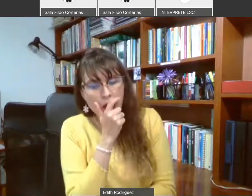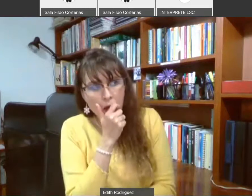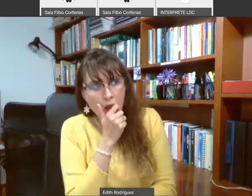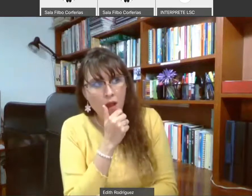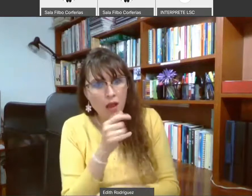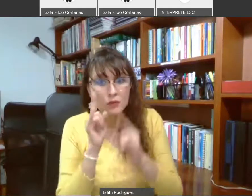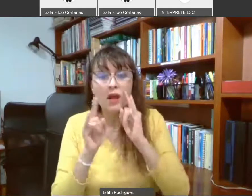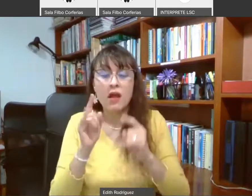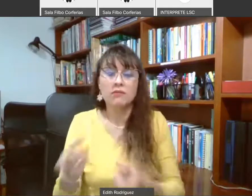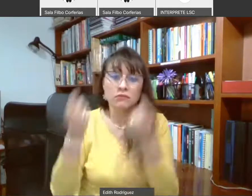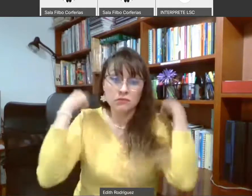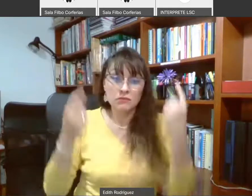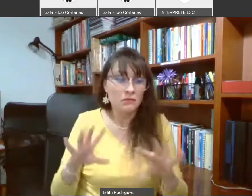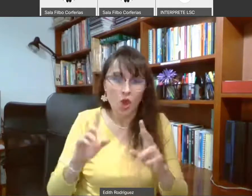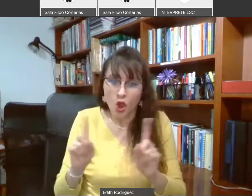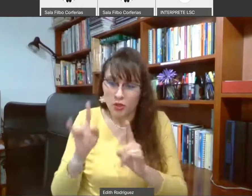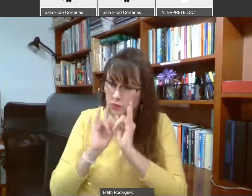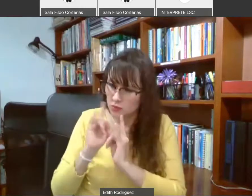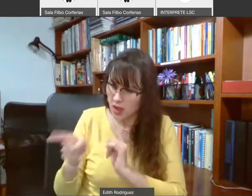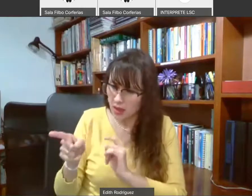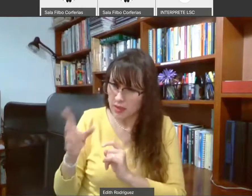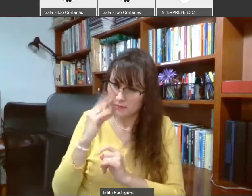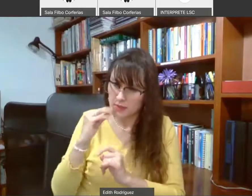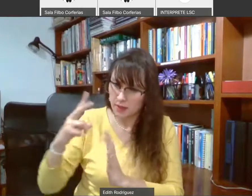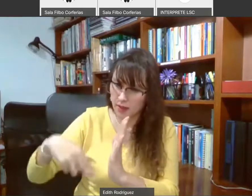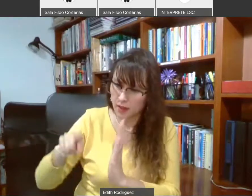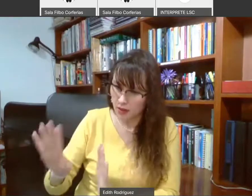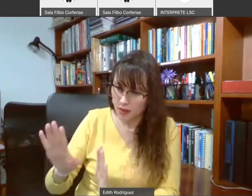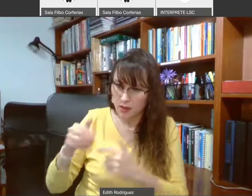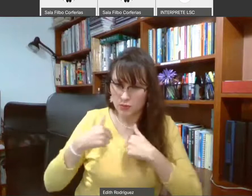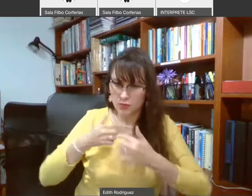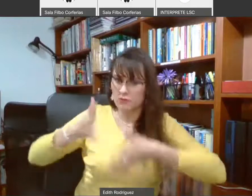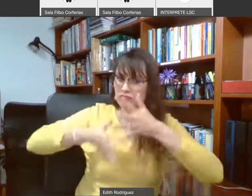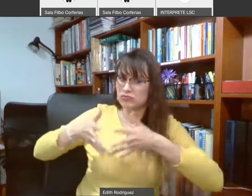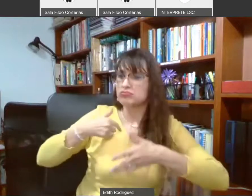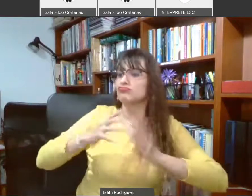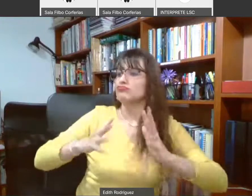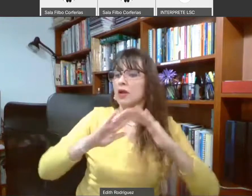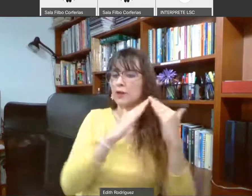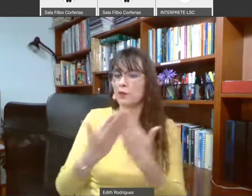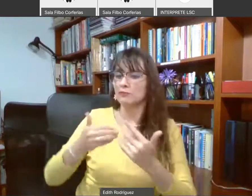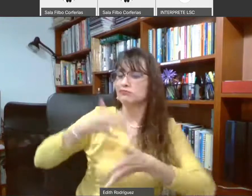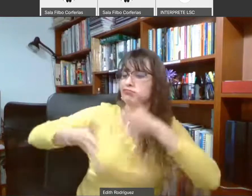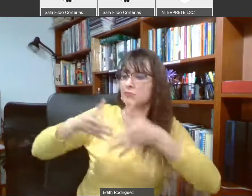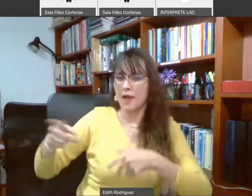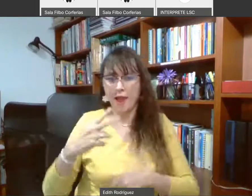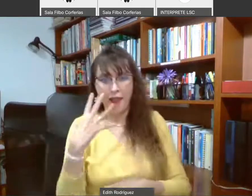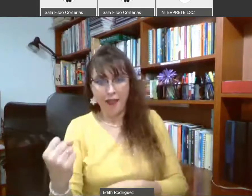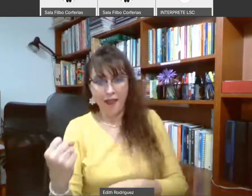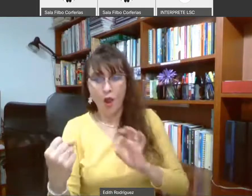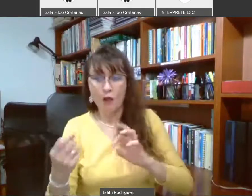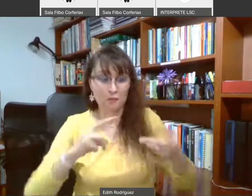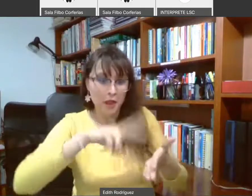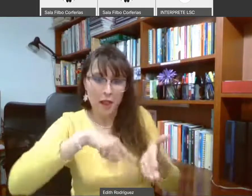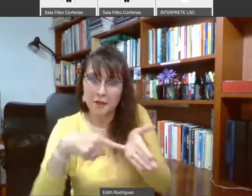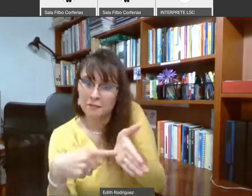avances. Y también genera la adquisición, una adquisición, una experiencia de la